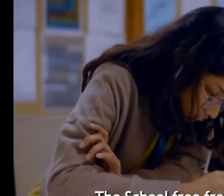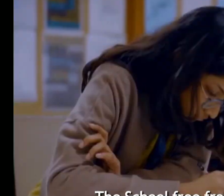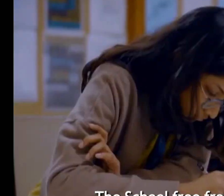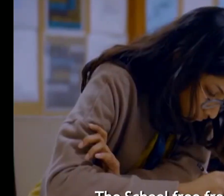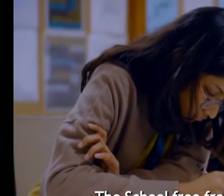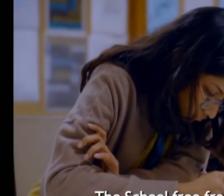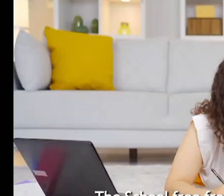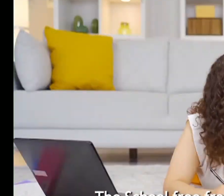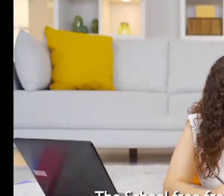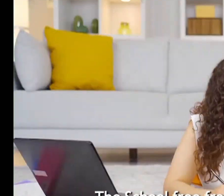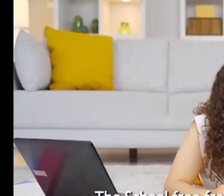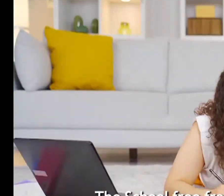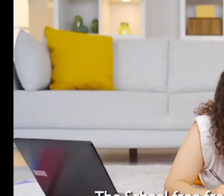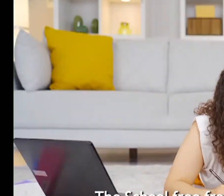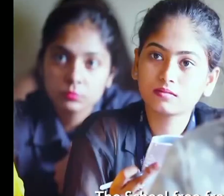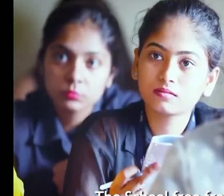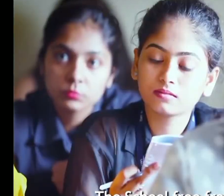विद्यालय जो मुक्त हो।